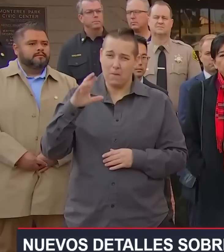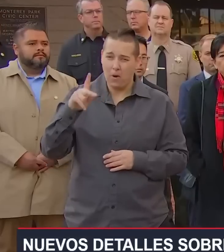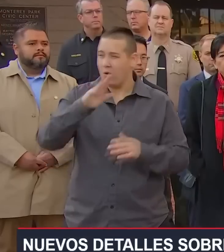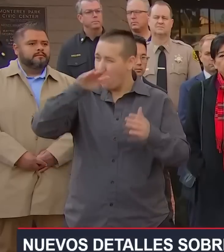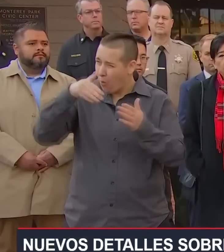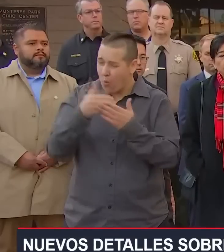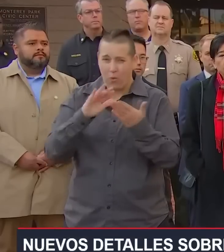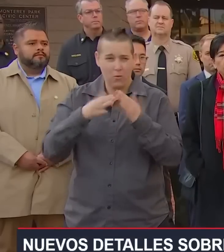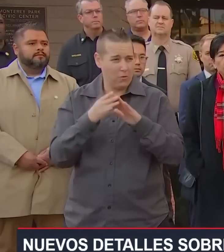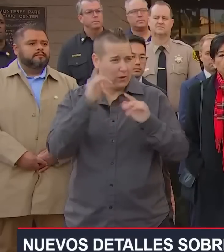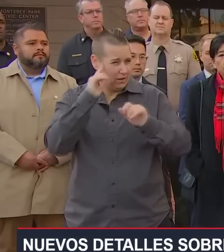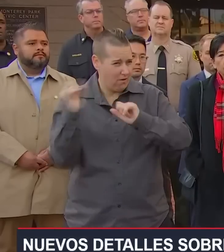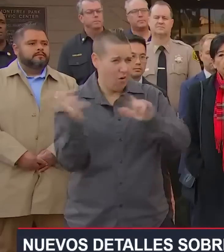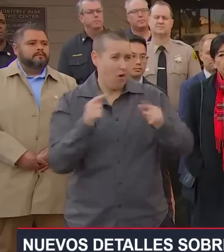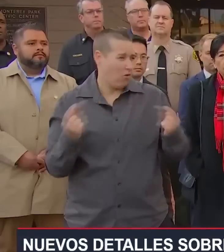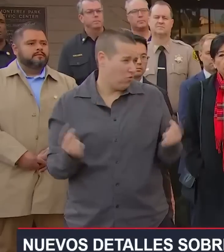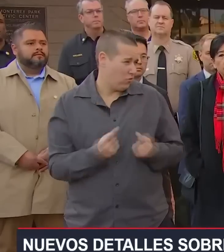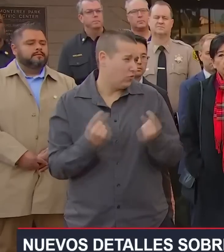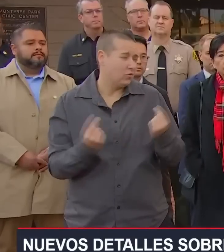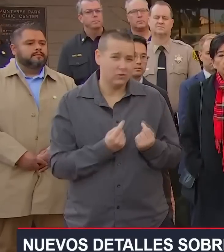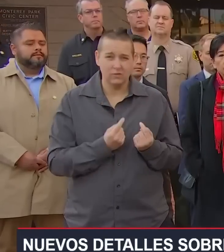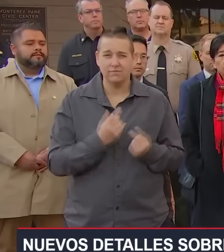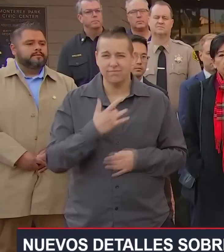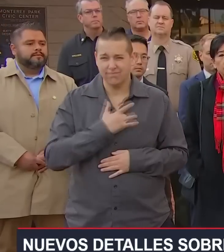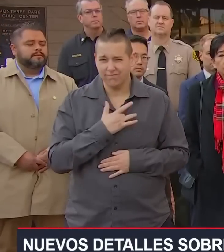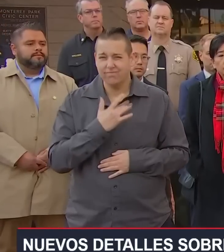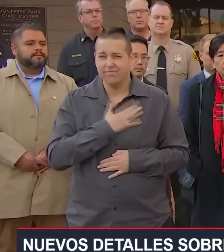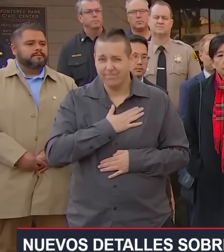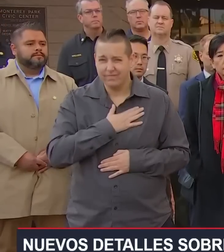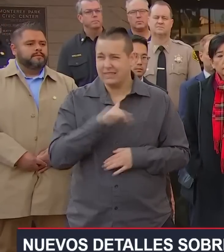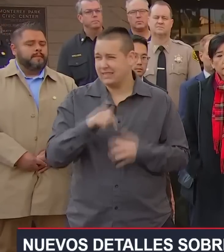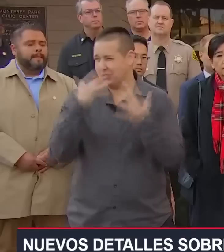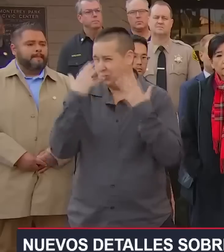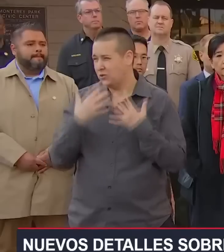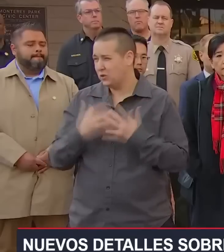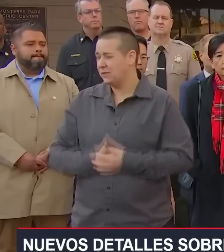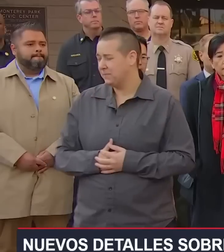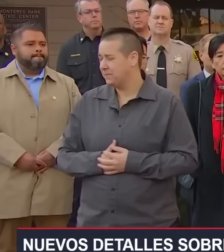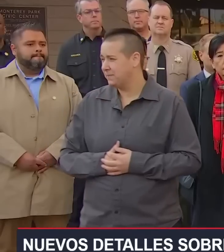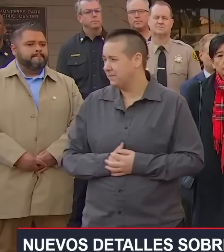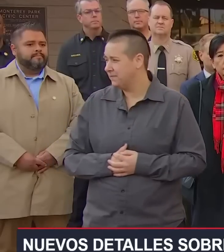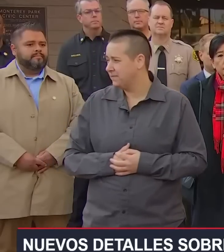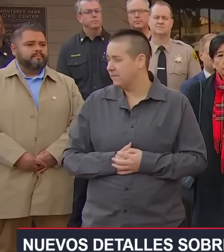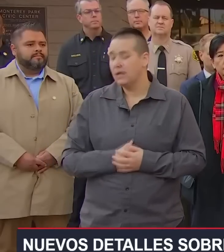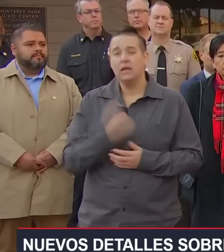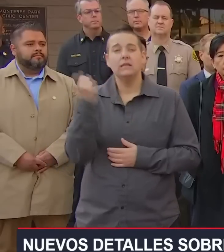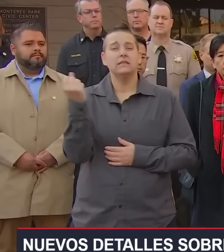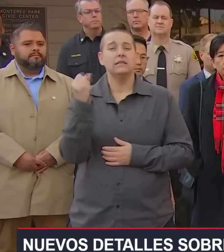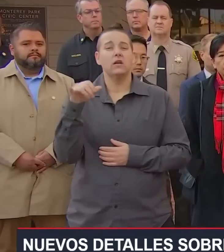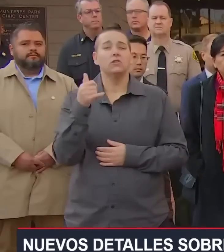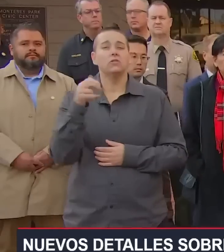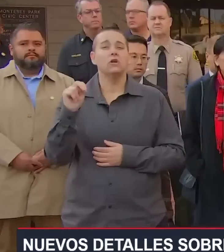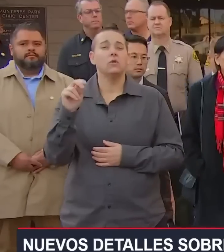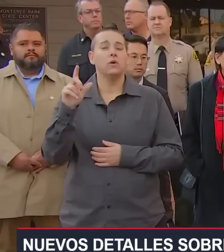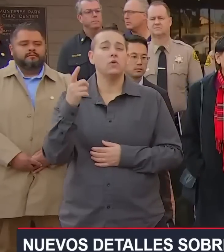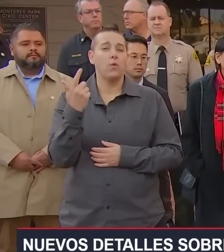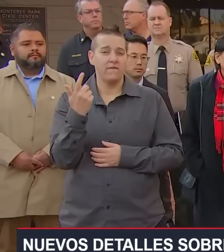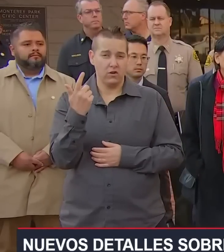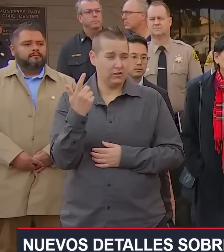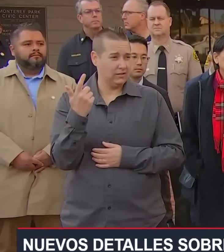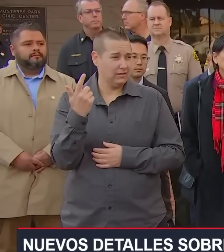con la comunidad de Monterrey parque la comunidad en general porque esta tragedia nos toca a